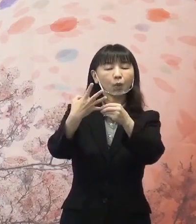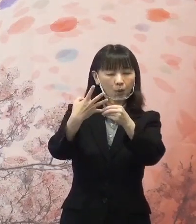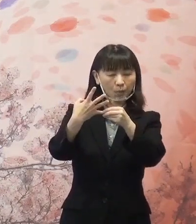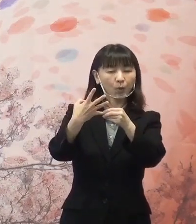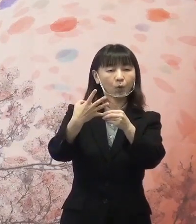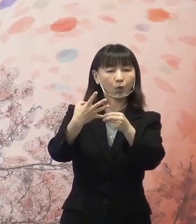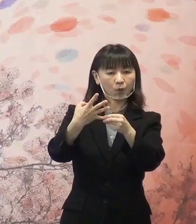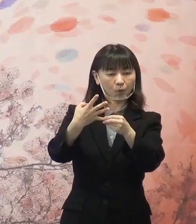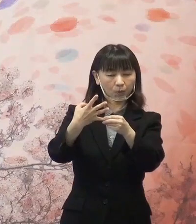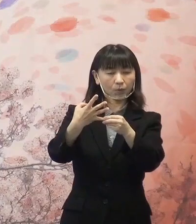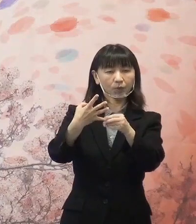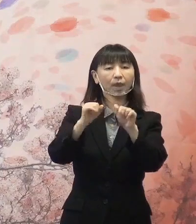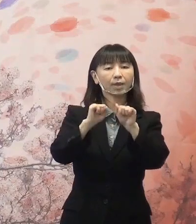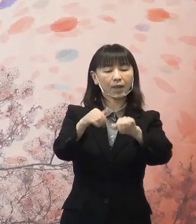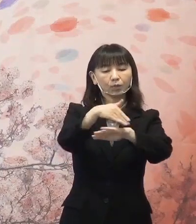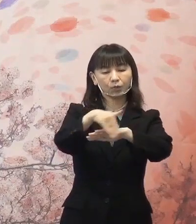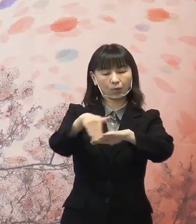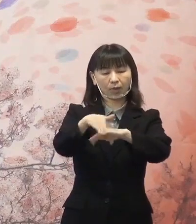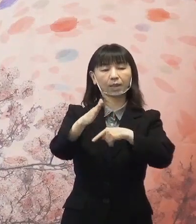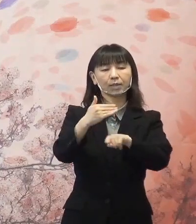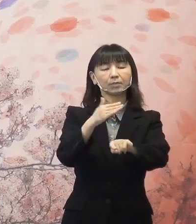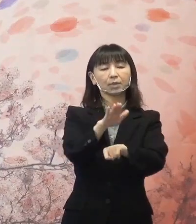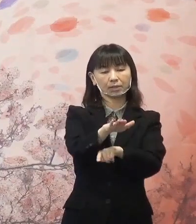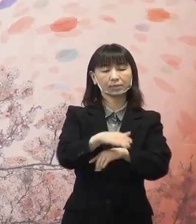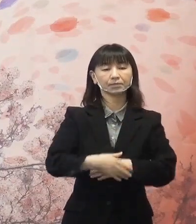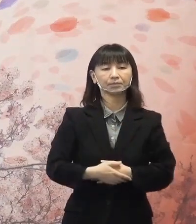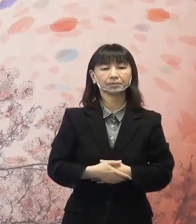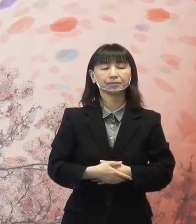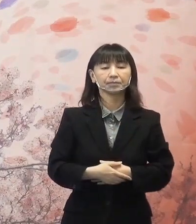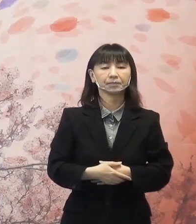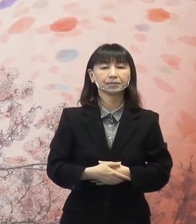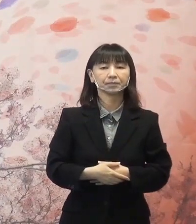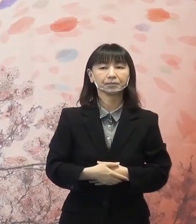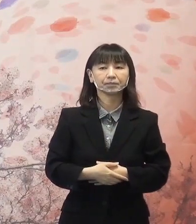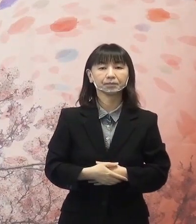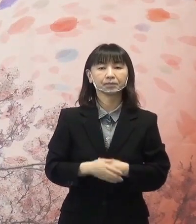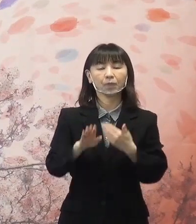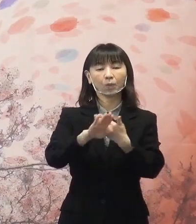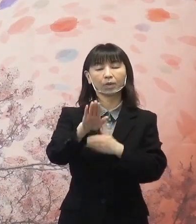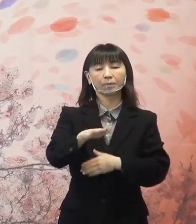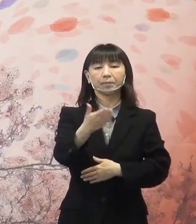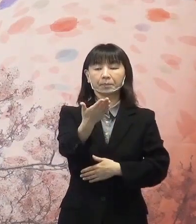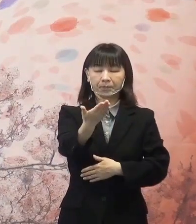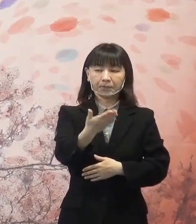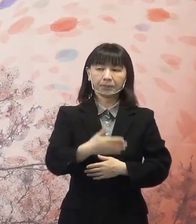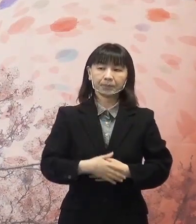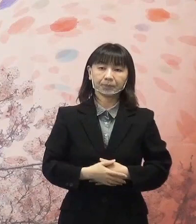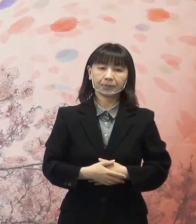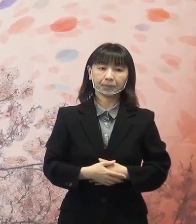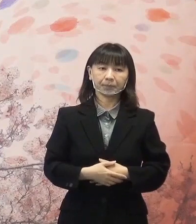ります。 ありがとうございます。 ありがとうございます。 はい、他にございますでしょうか。